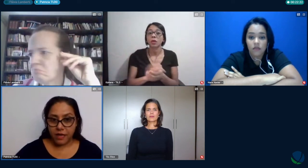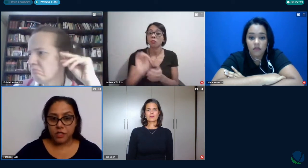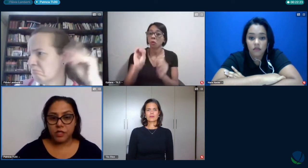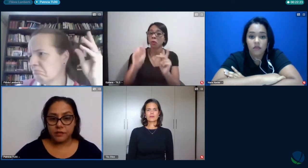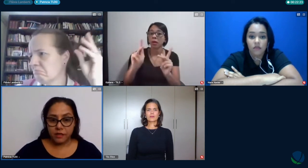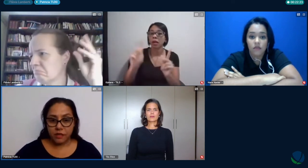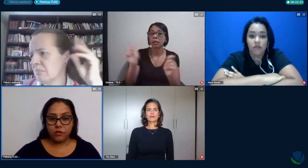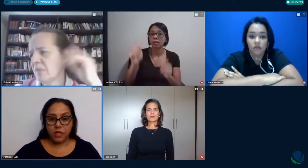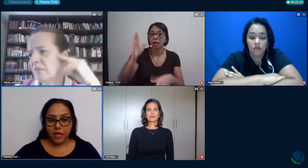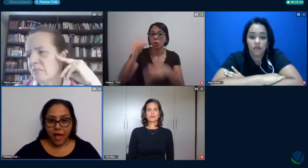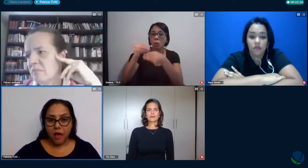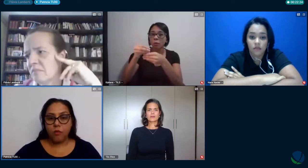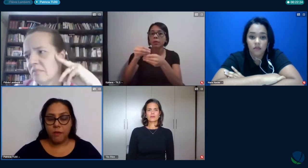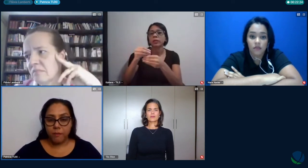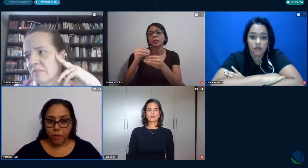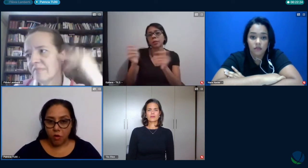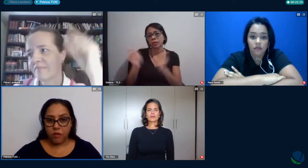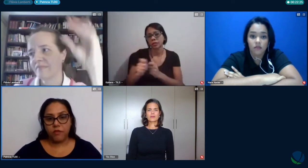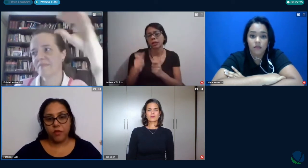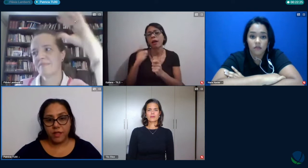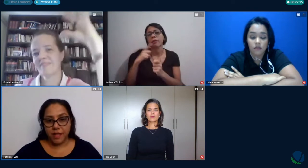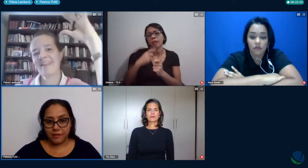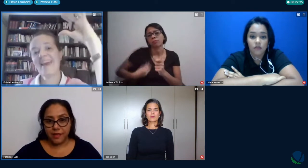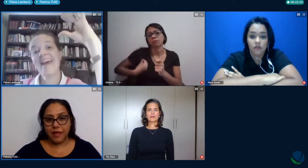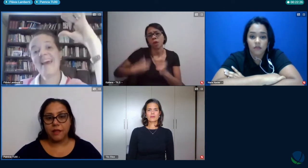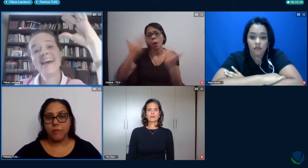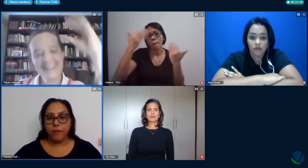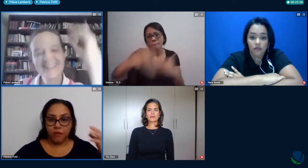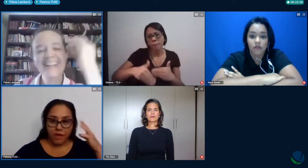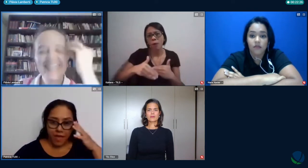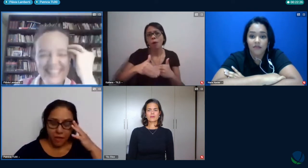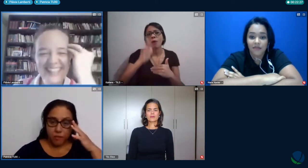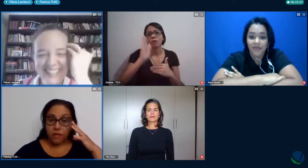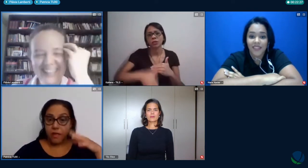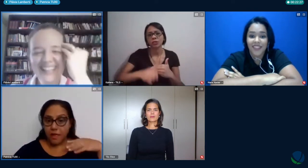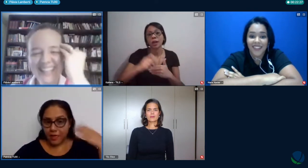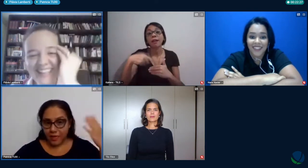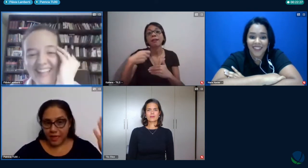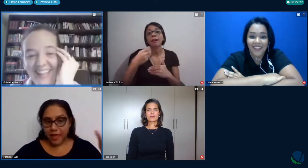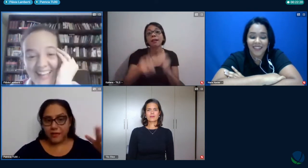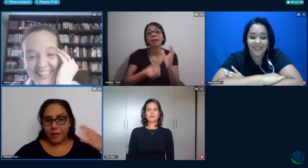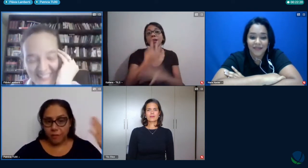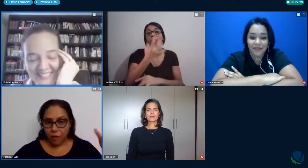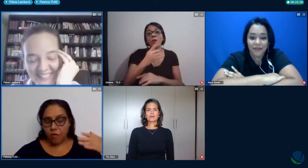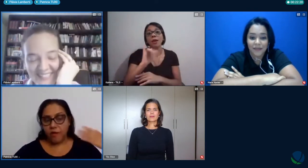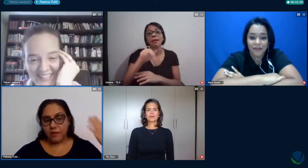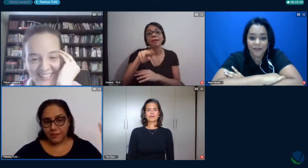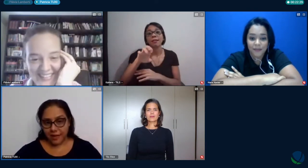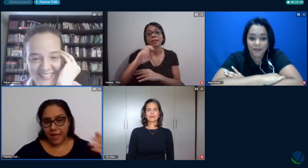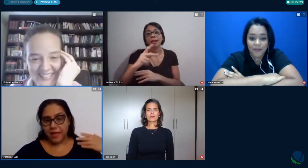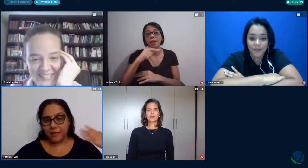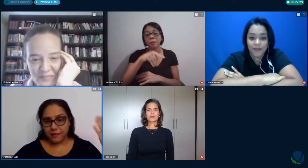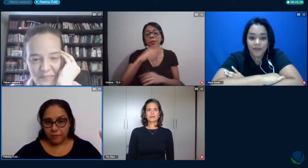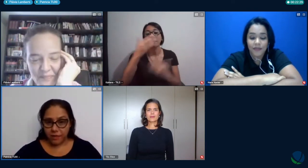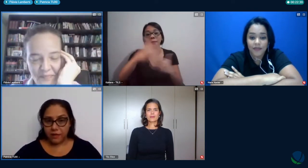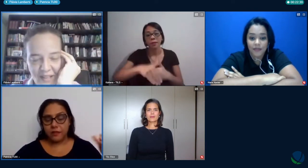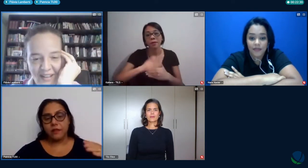nessa parte, iniciando que há uma prova que foi idealizada pelo INEP e que essa prova ela